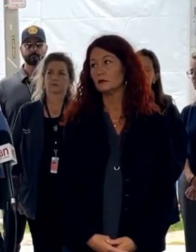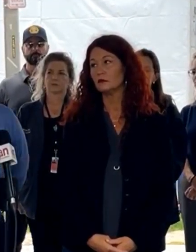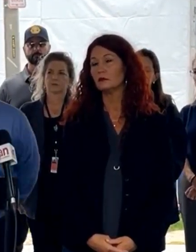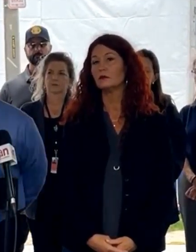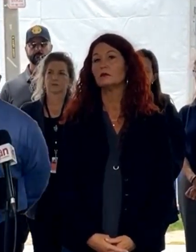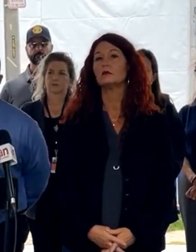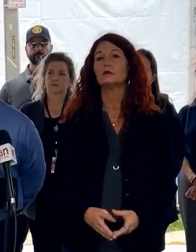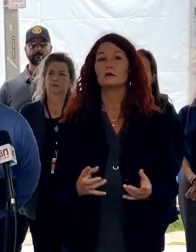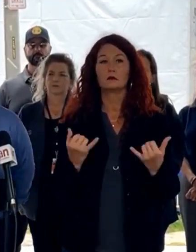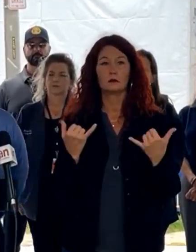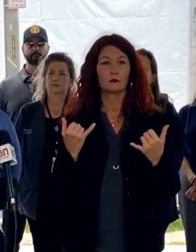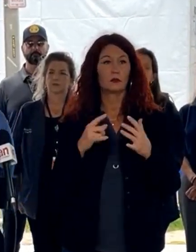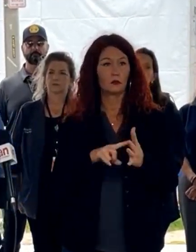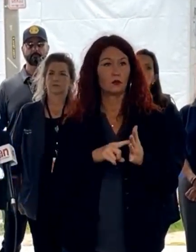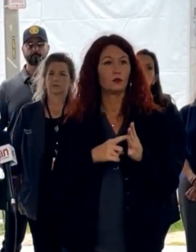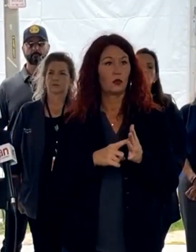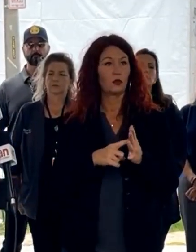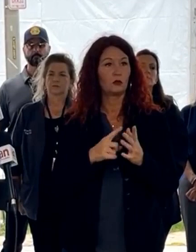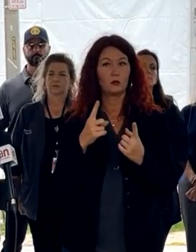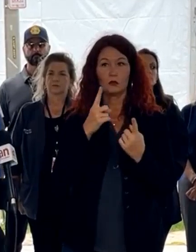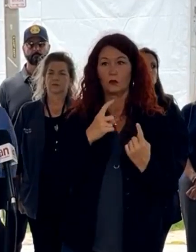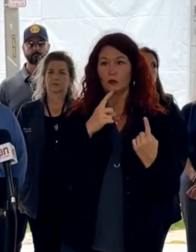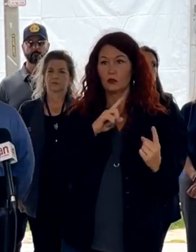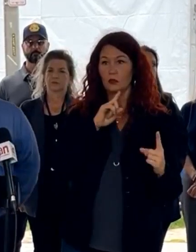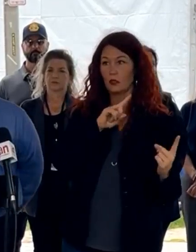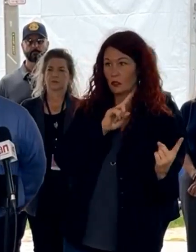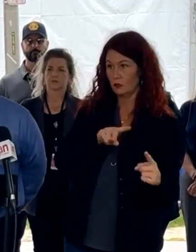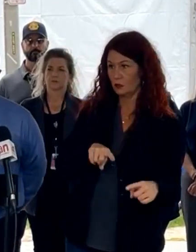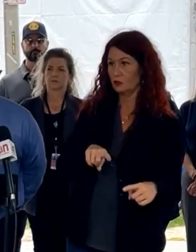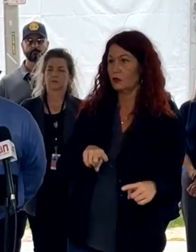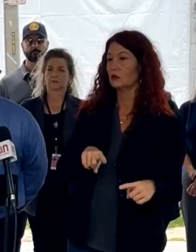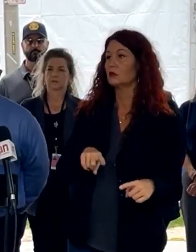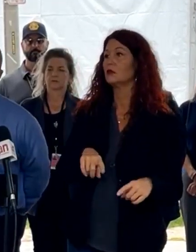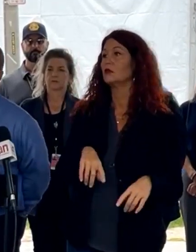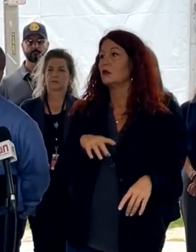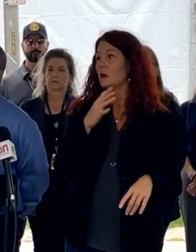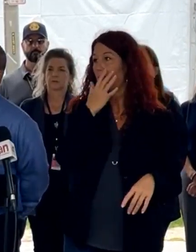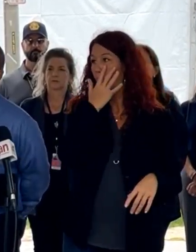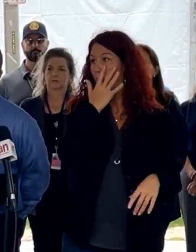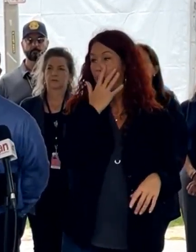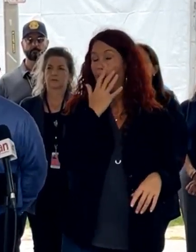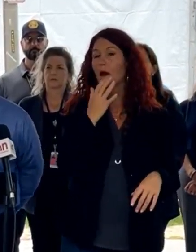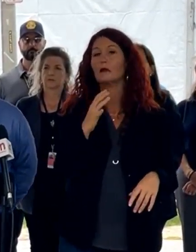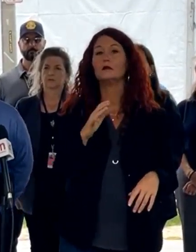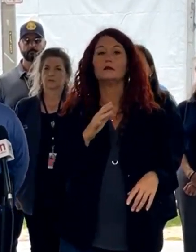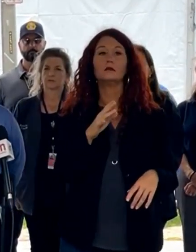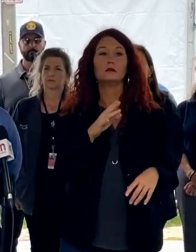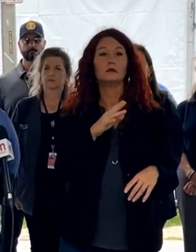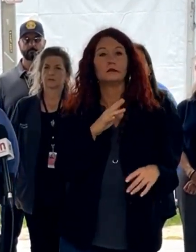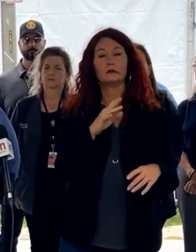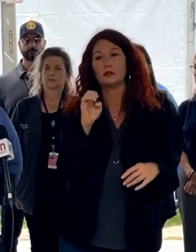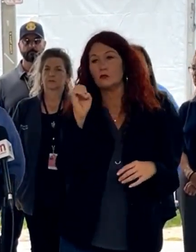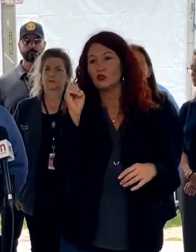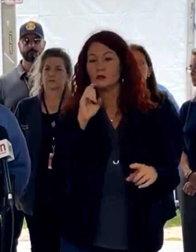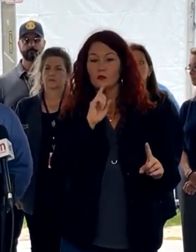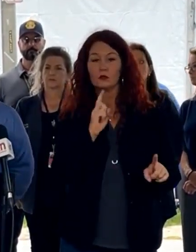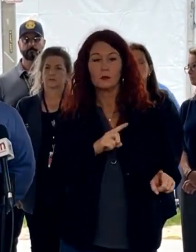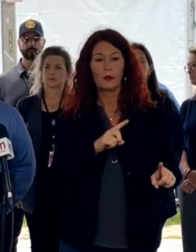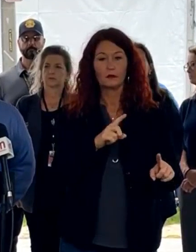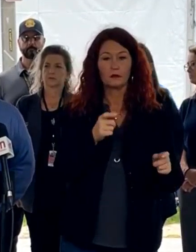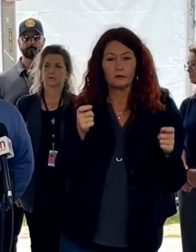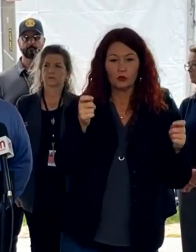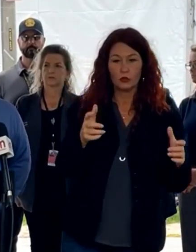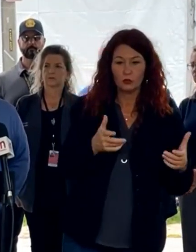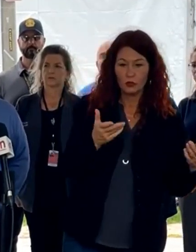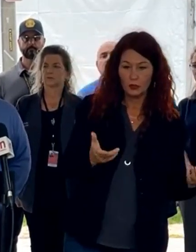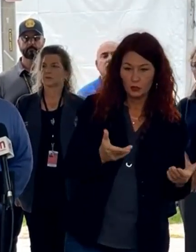As we go into our questions and answers session, we have Deputy Incident Commander Charles Sorrell available and the Miami-Dade Police Department Director Freddie Ramirez. Once again,